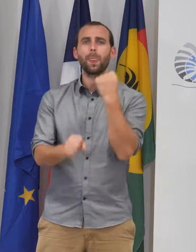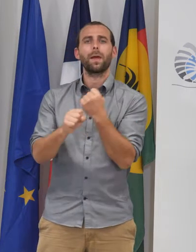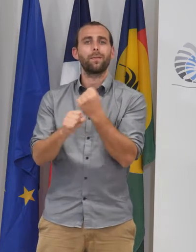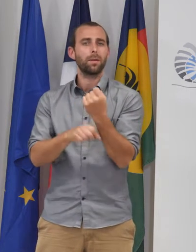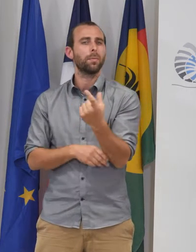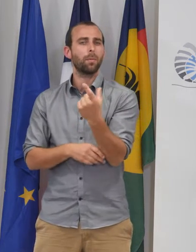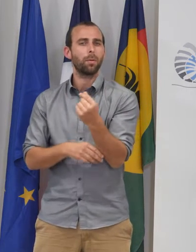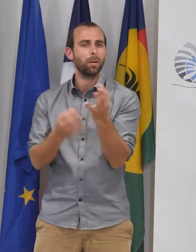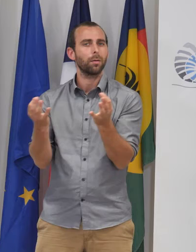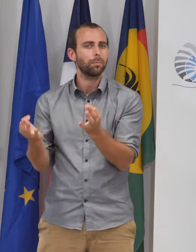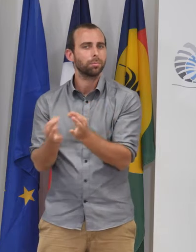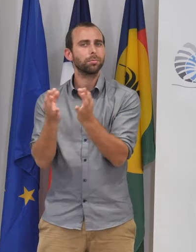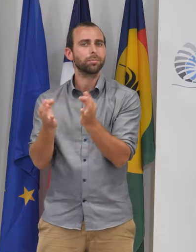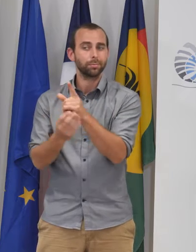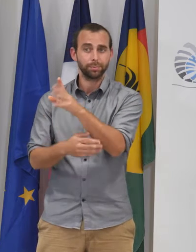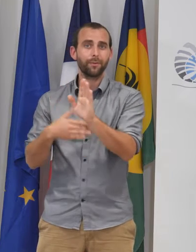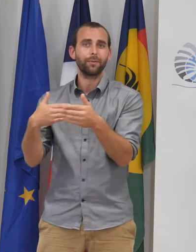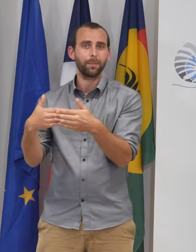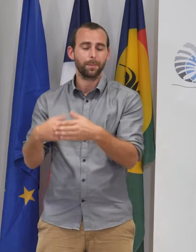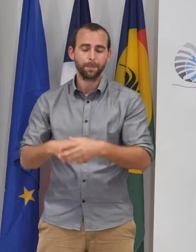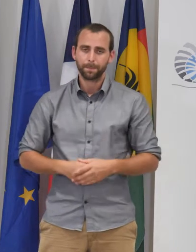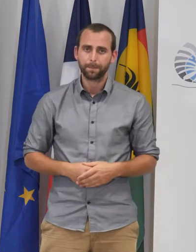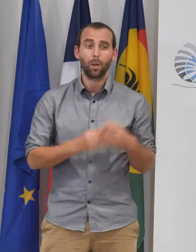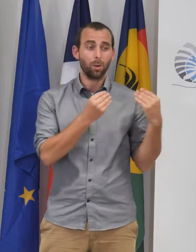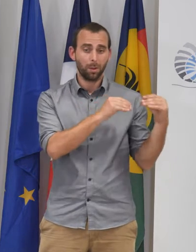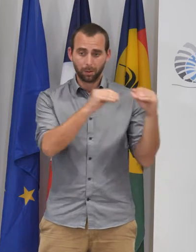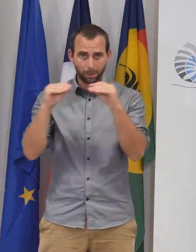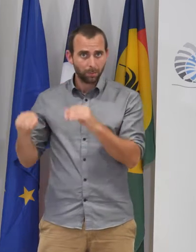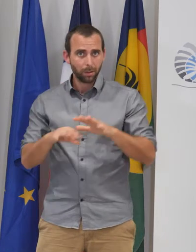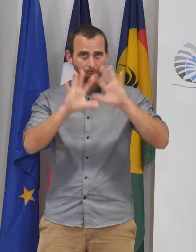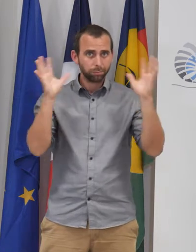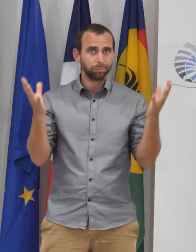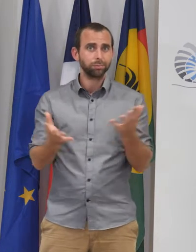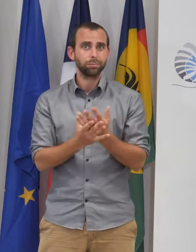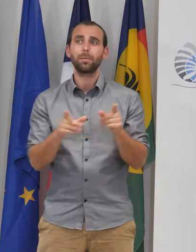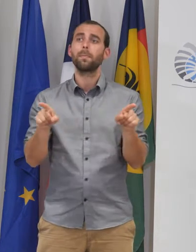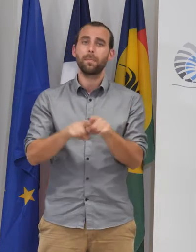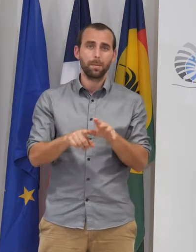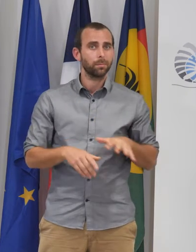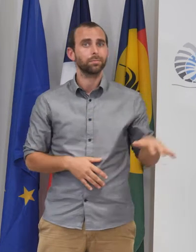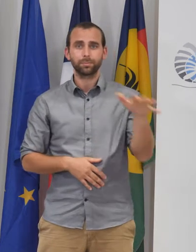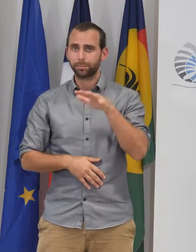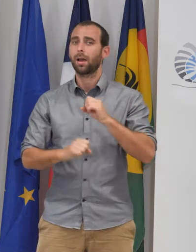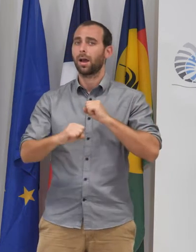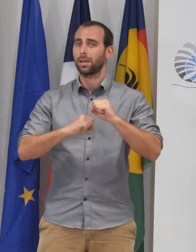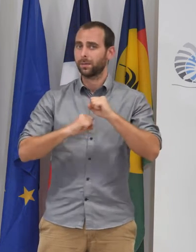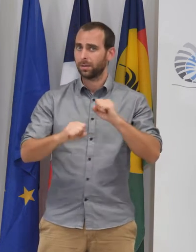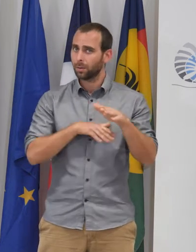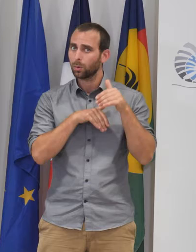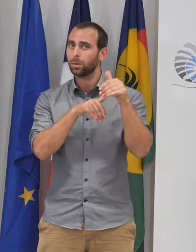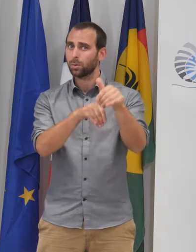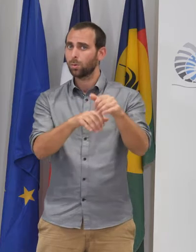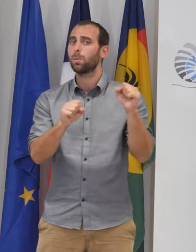Il convient de préciser que ces commerces, comme tous les autres commerces, peuvent continuer leur activité sur la